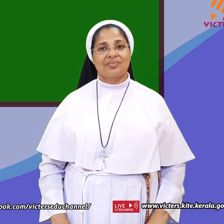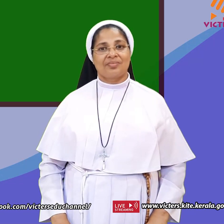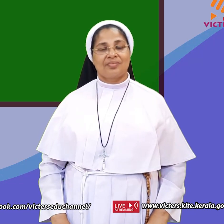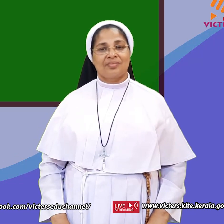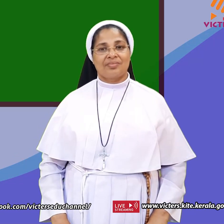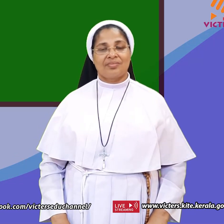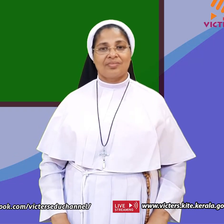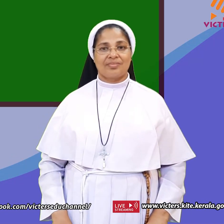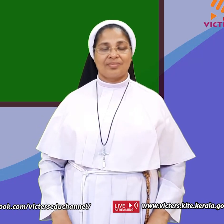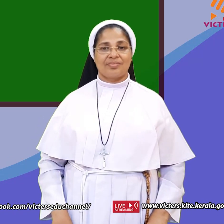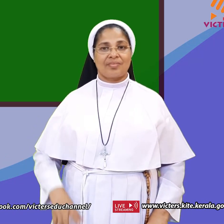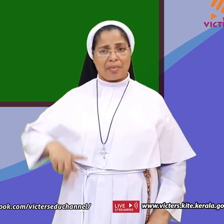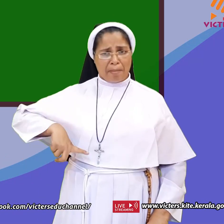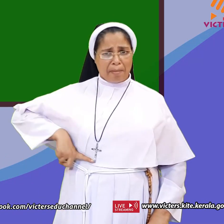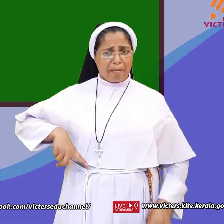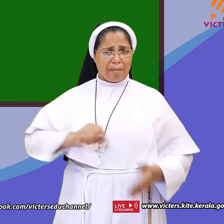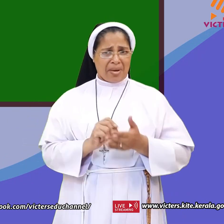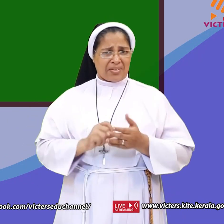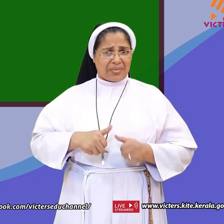പരീക്ഷാ ഭയം ഒഴിവാക്കുക എന്ന ലക്ഷ്യത്തോടെ